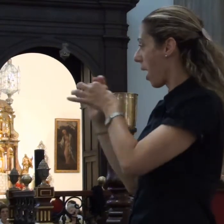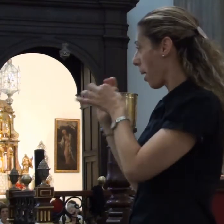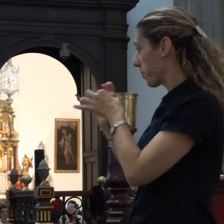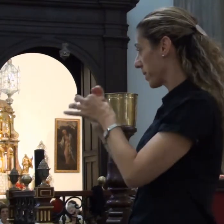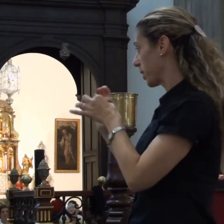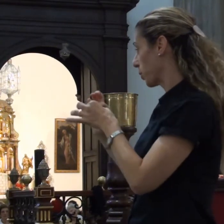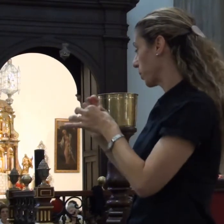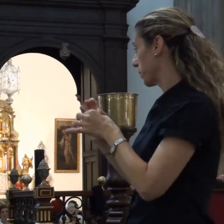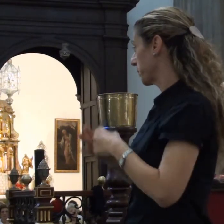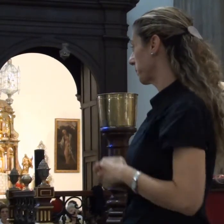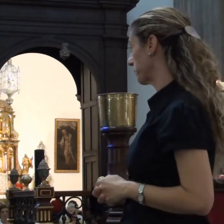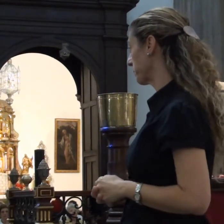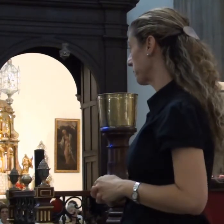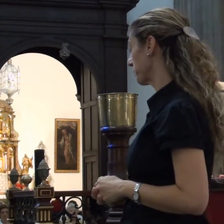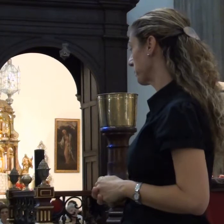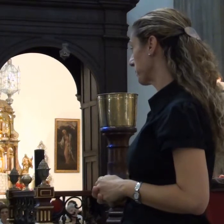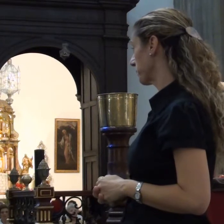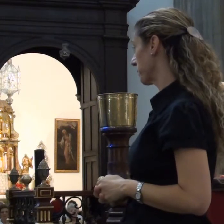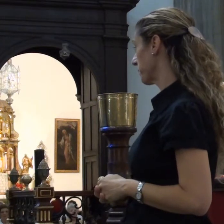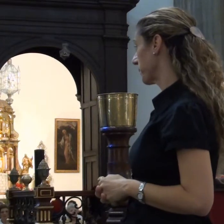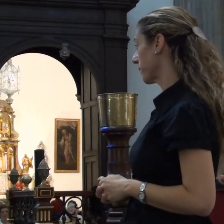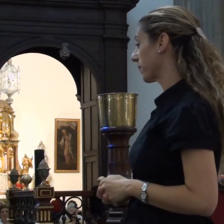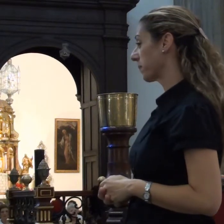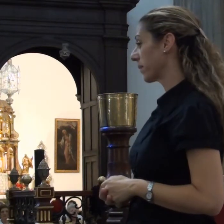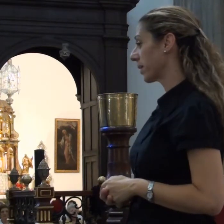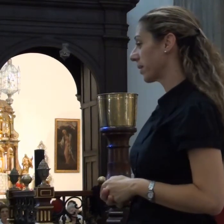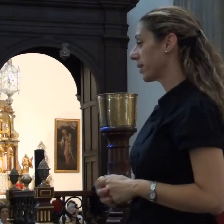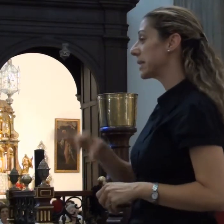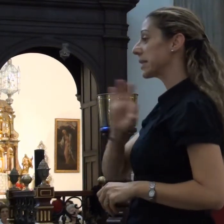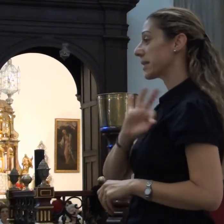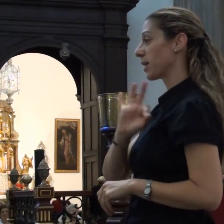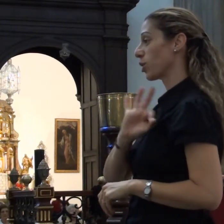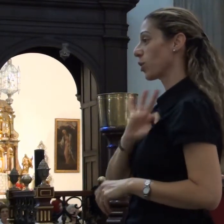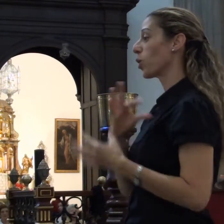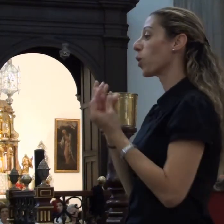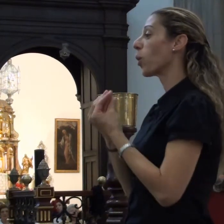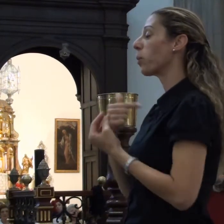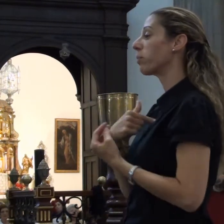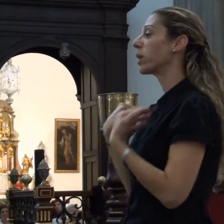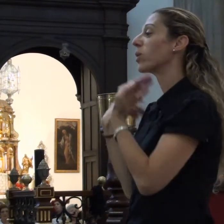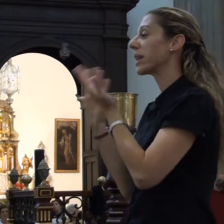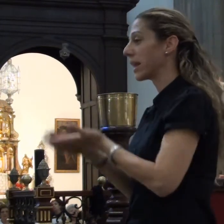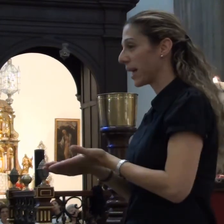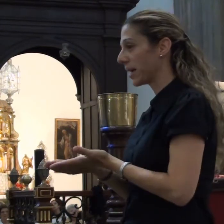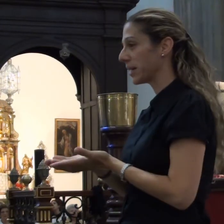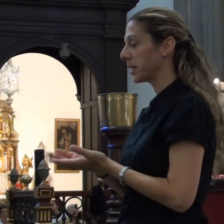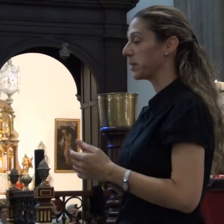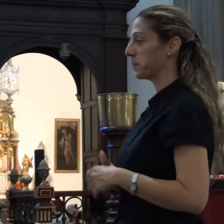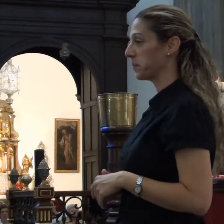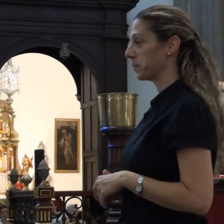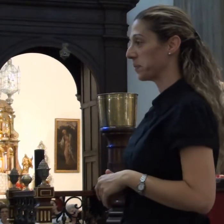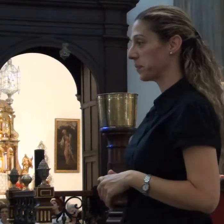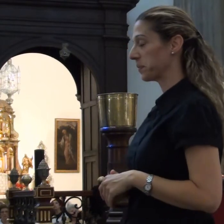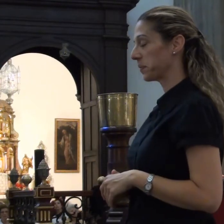tú eras mi amigo que detalle señor has tenido conmigo